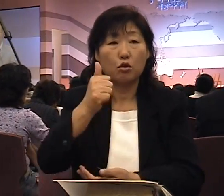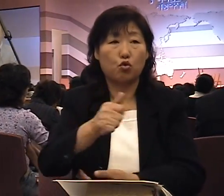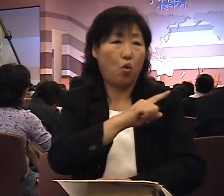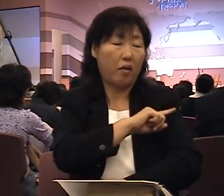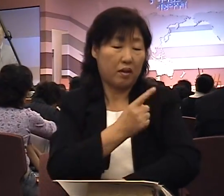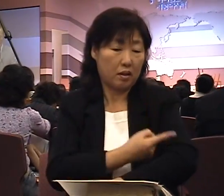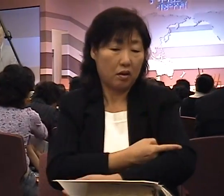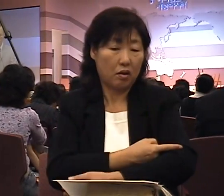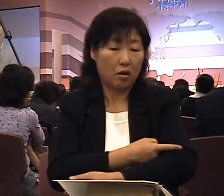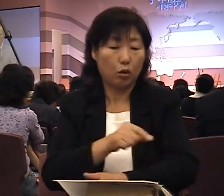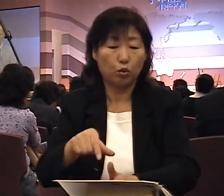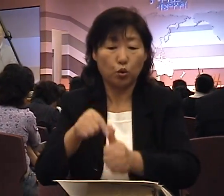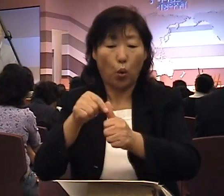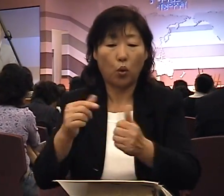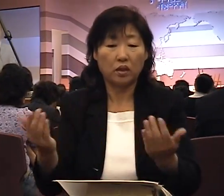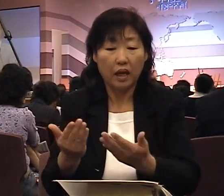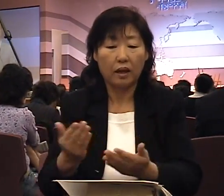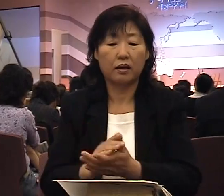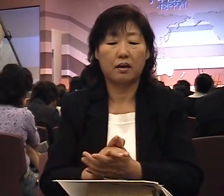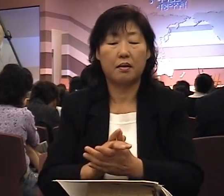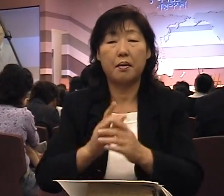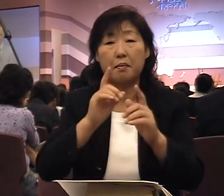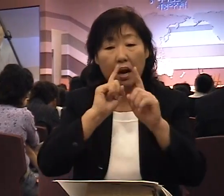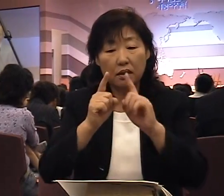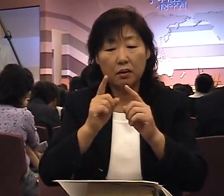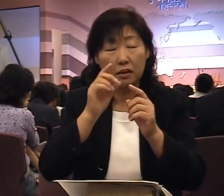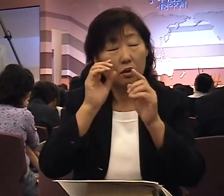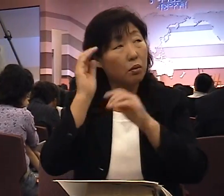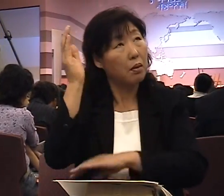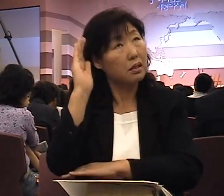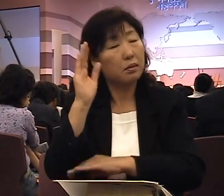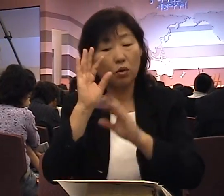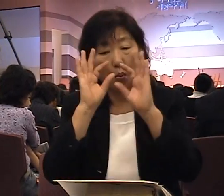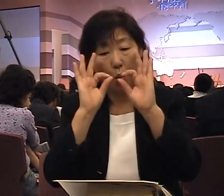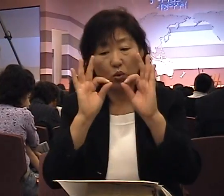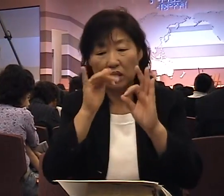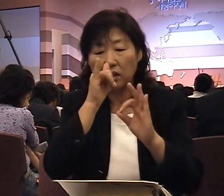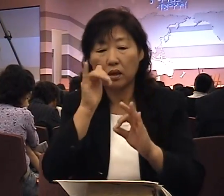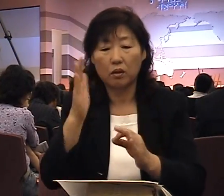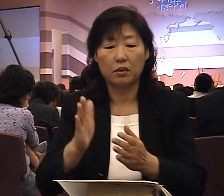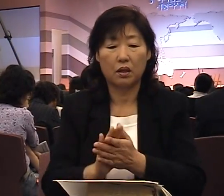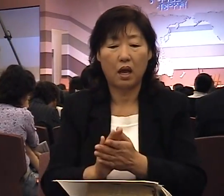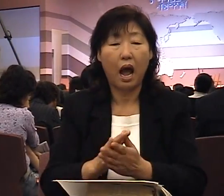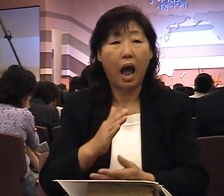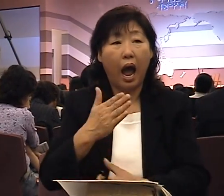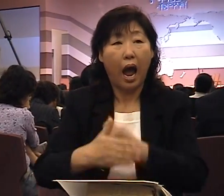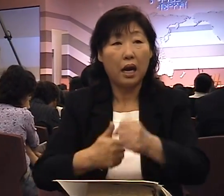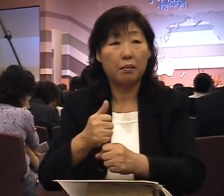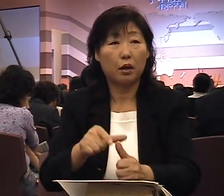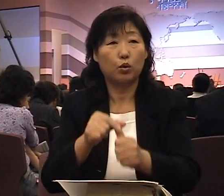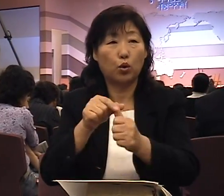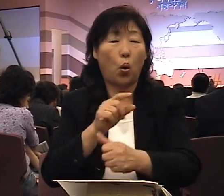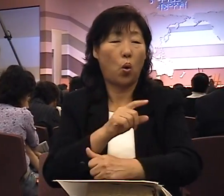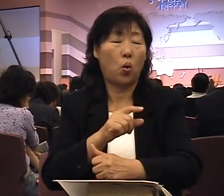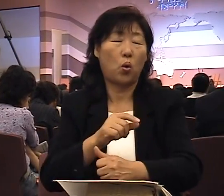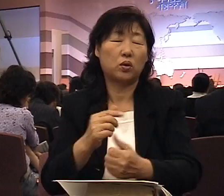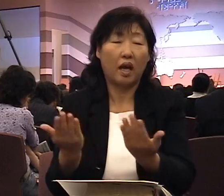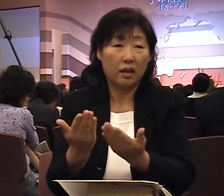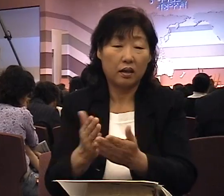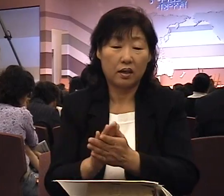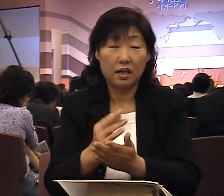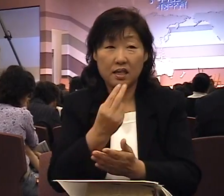이제 하나님의 구속 사역을 말씀에서 볼 수 있어요. 하나님의 구속 사역. 하나님의 구속 사역이란